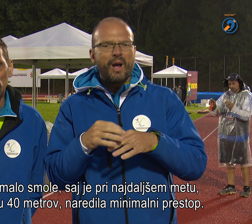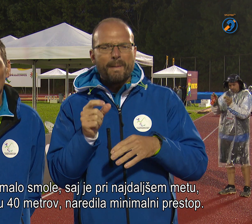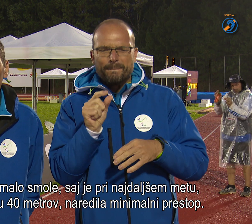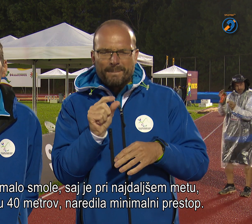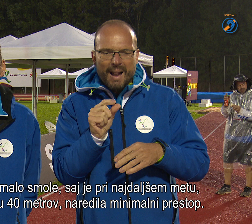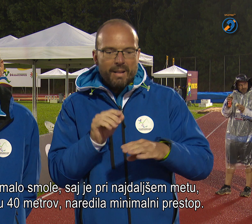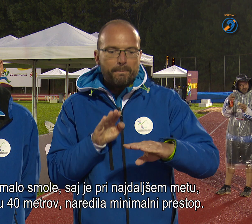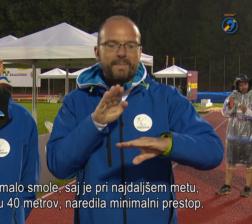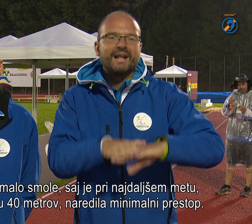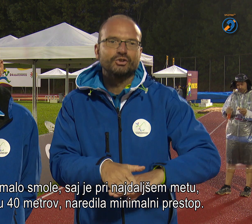prestop.